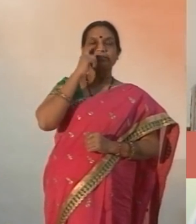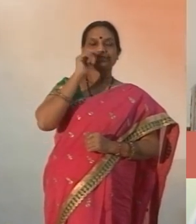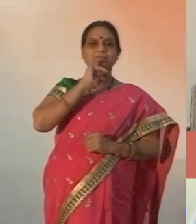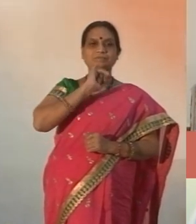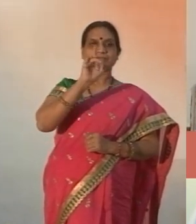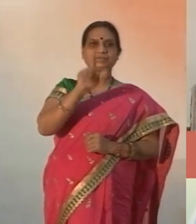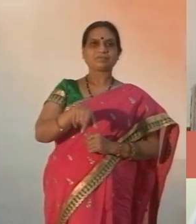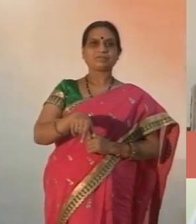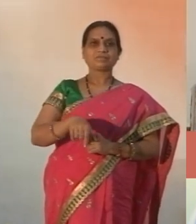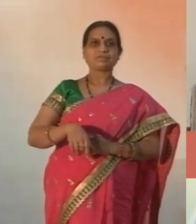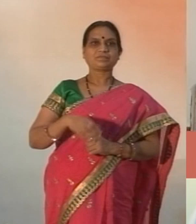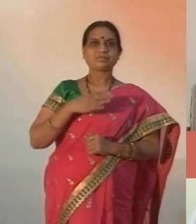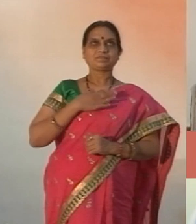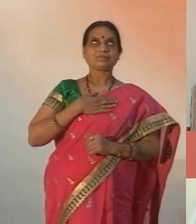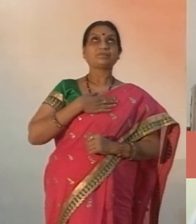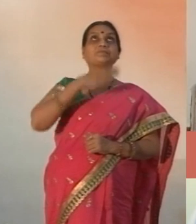और मैं उनका बच्चा हूं।